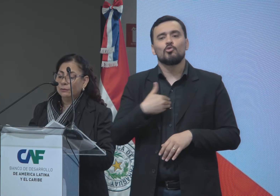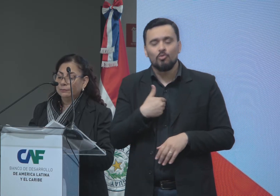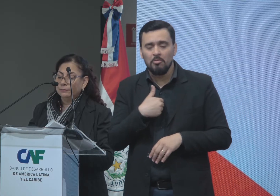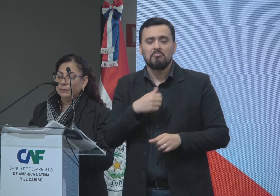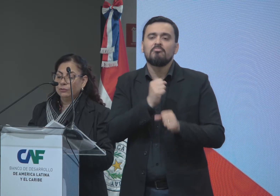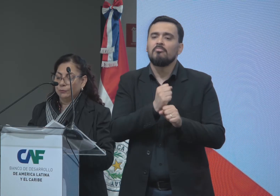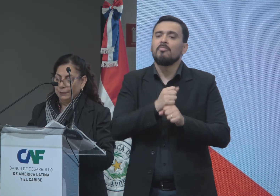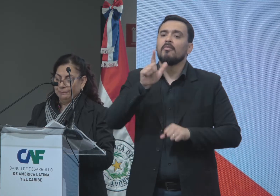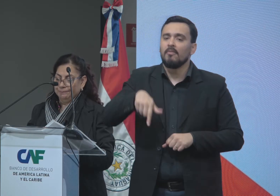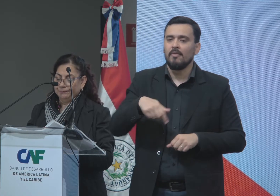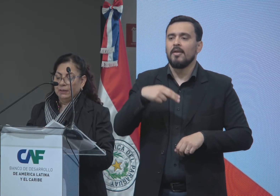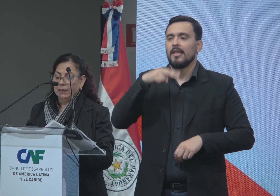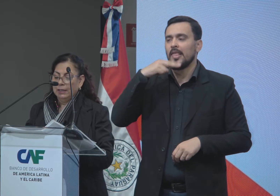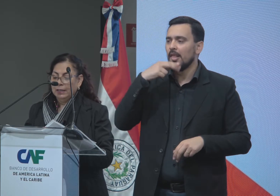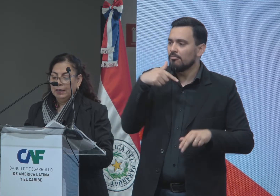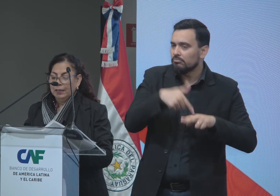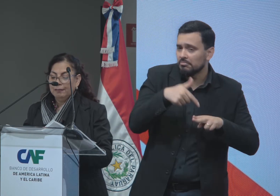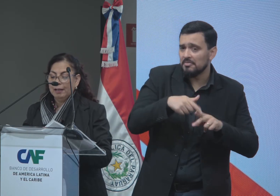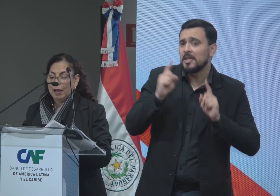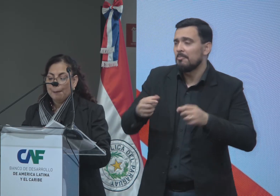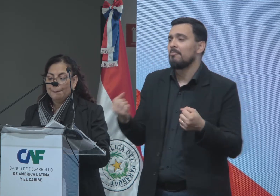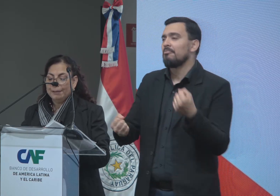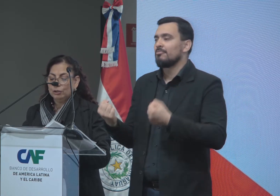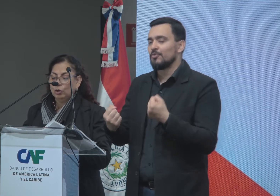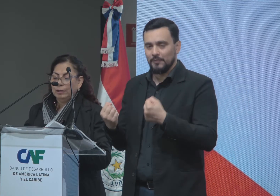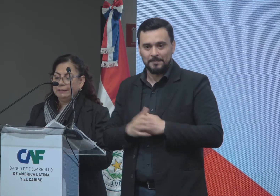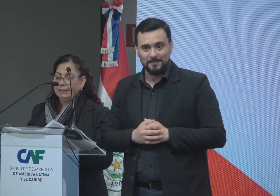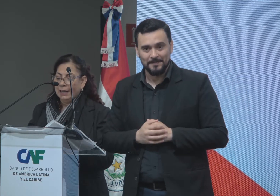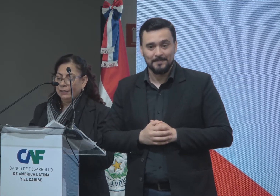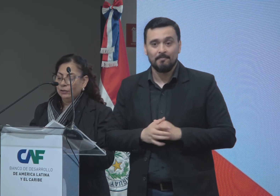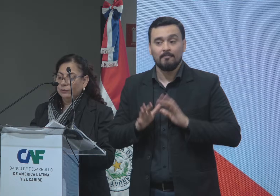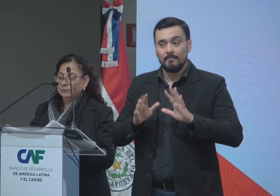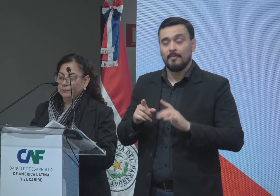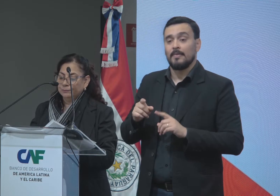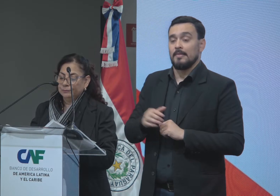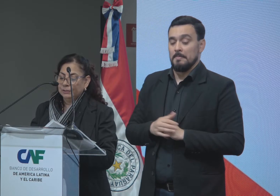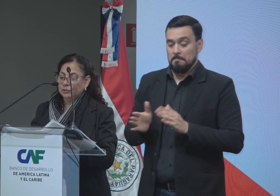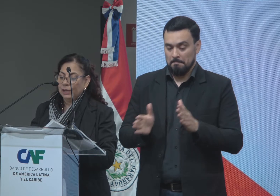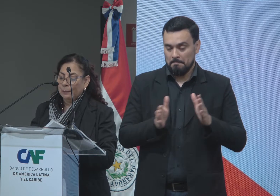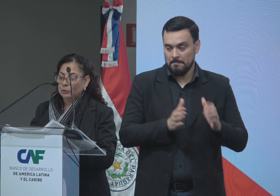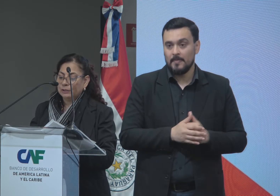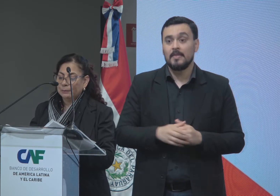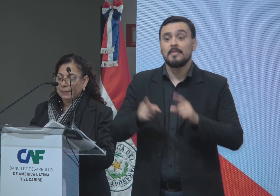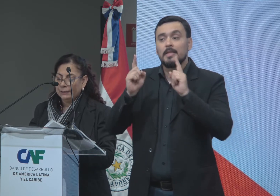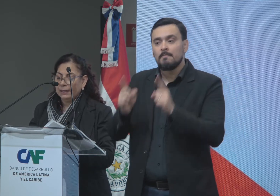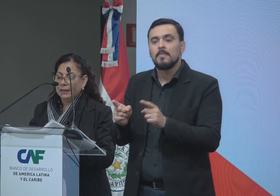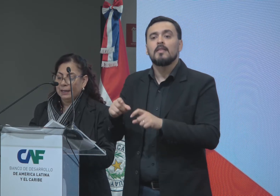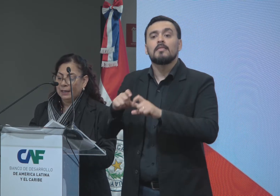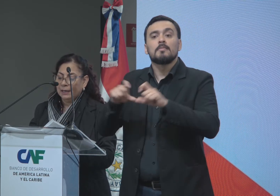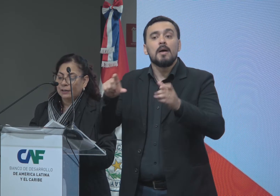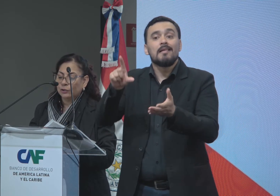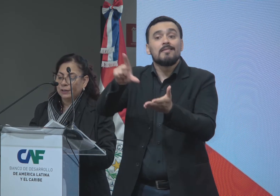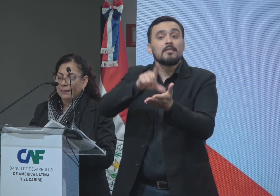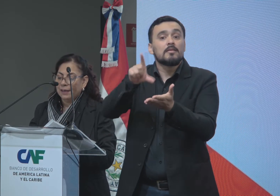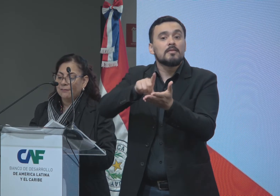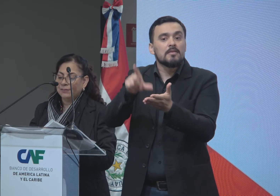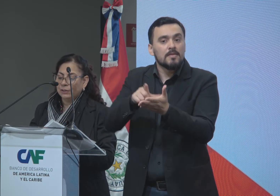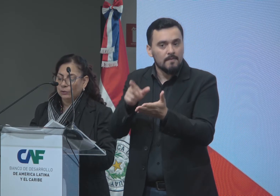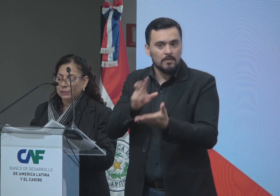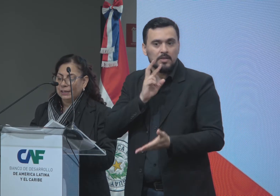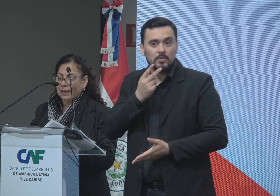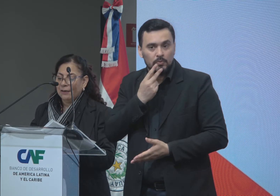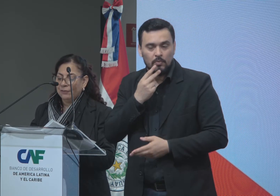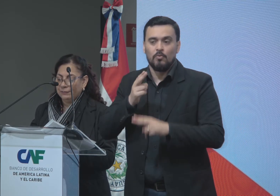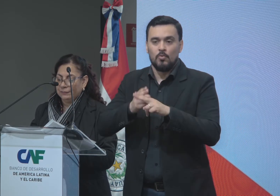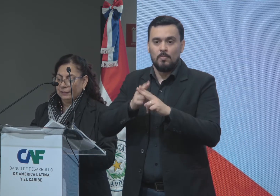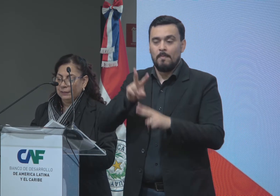herrero y chofer. Y del ámbito literario mencionamos también a la galardonada